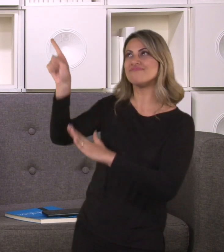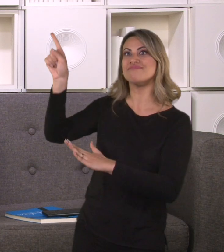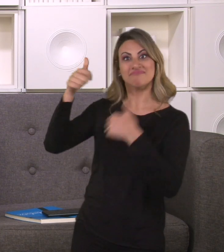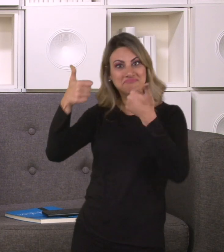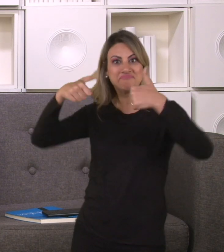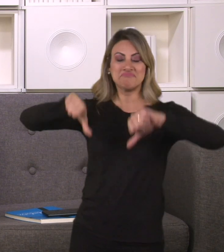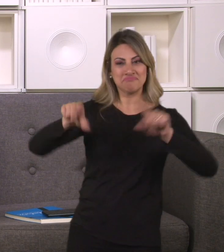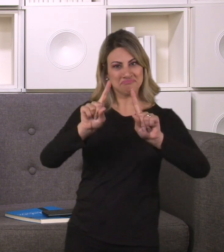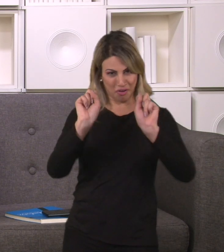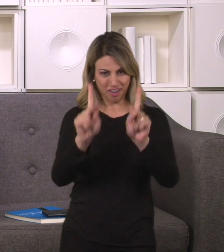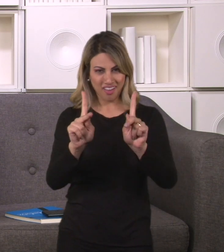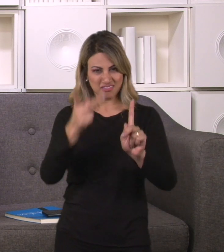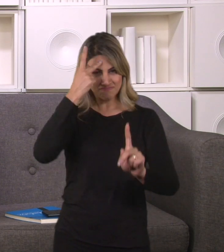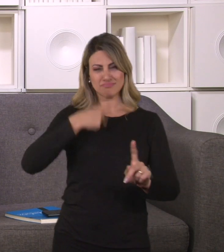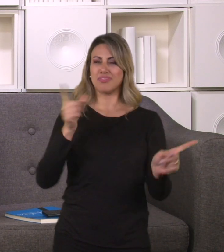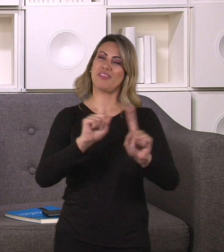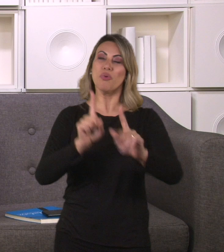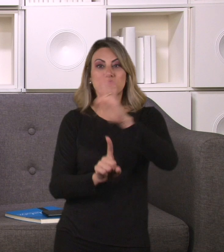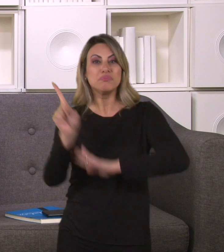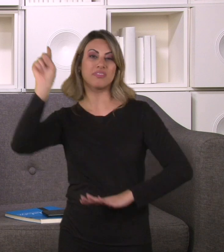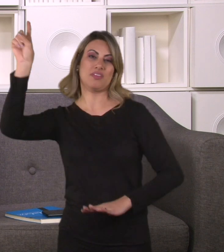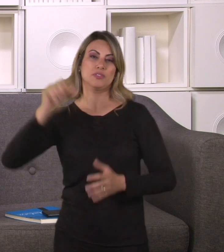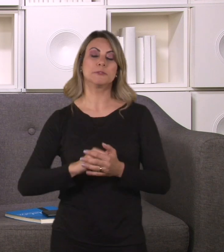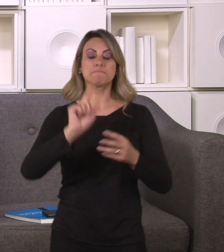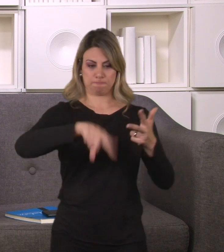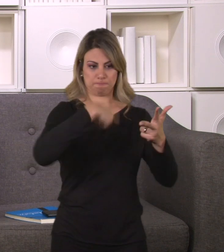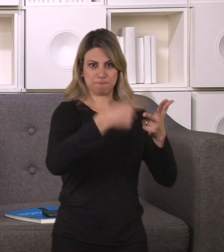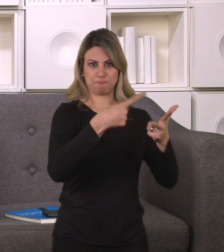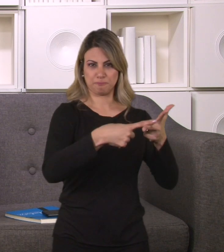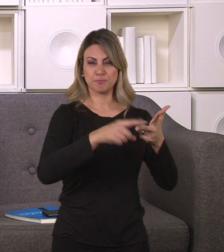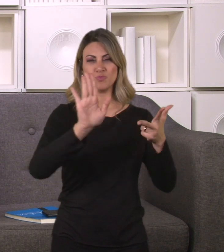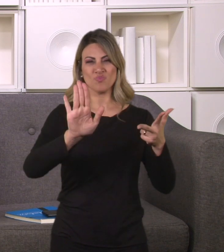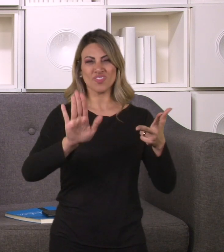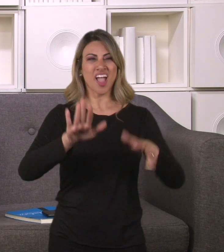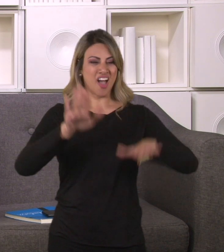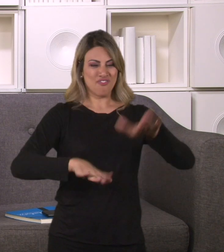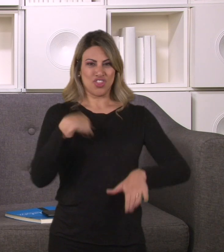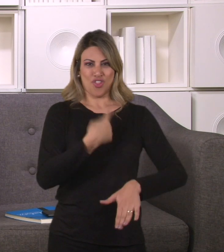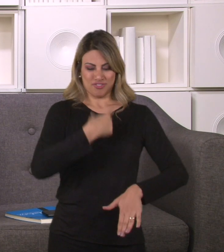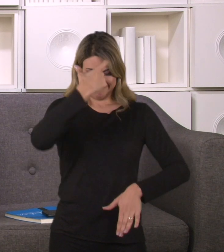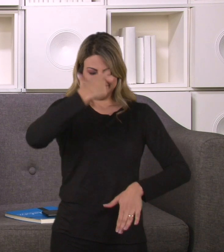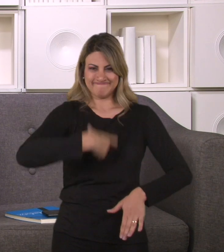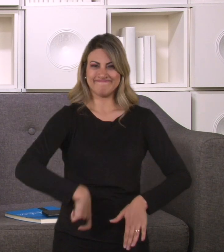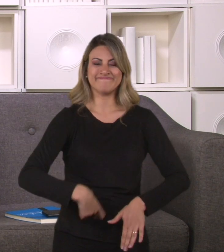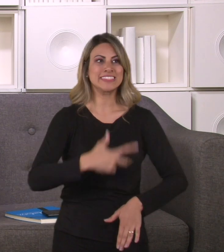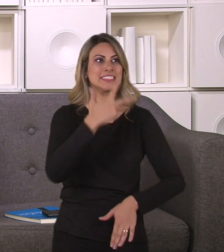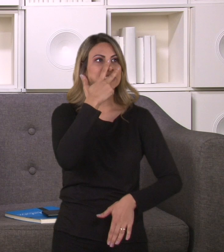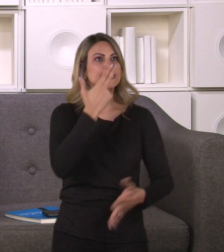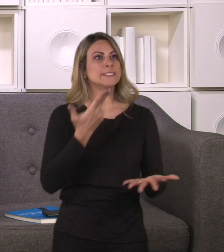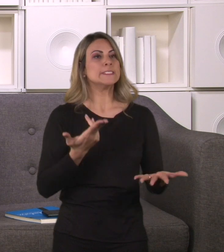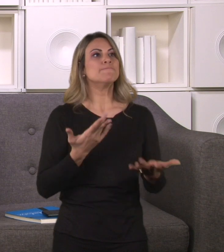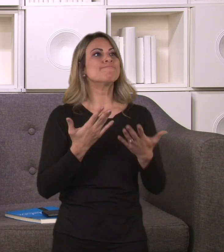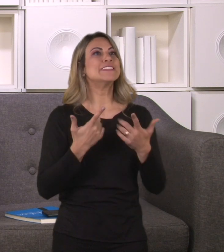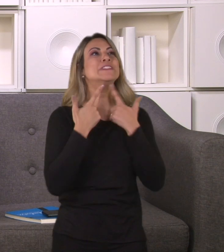é esta da soberba da vida, é a ambição do espírito. Uma coisa que nos incomoda muito é o fato de que